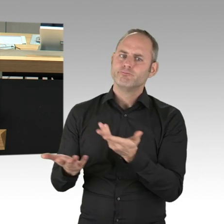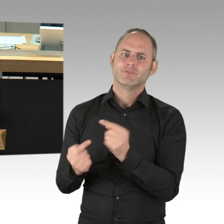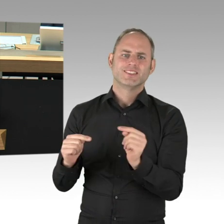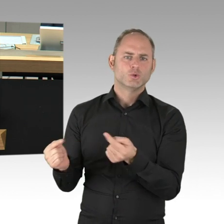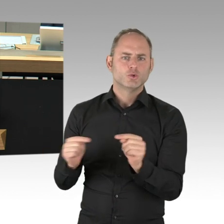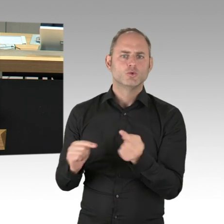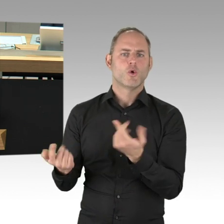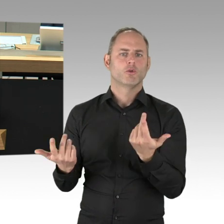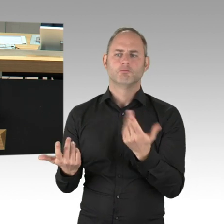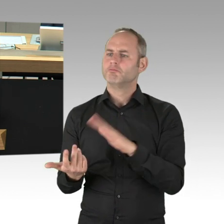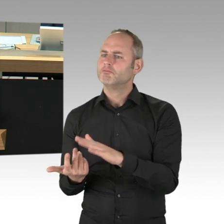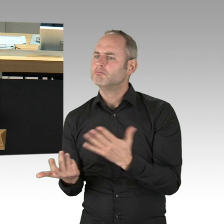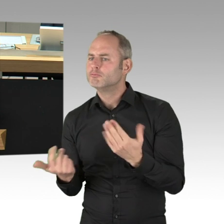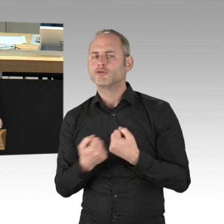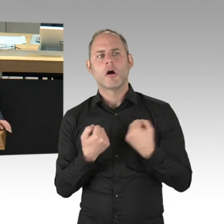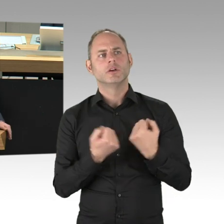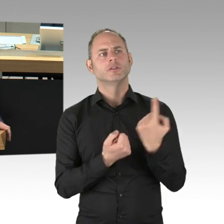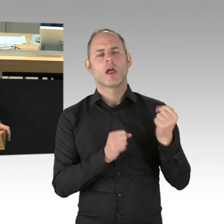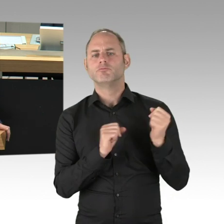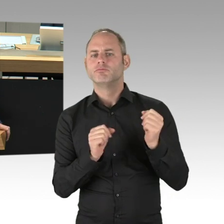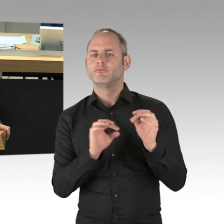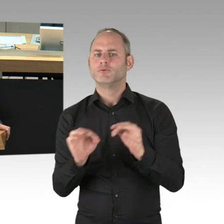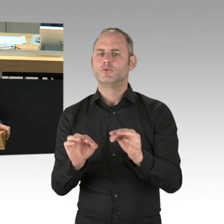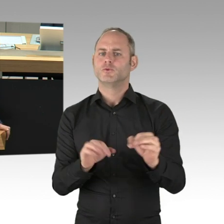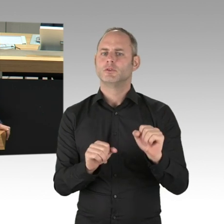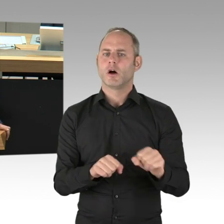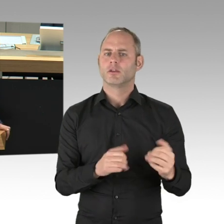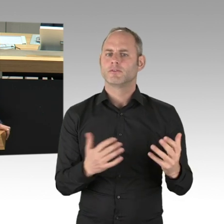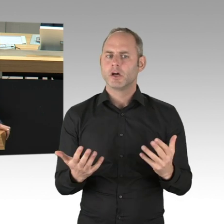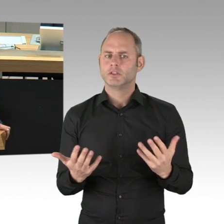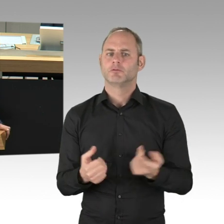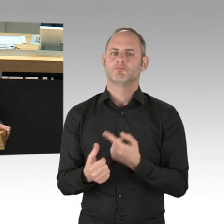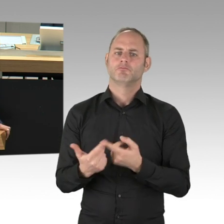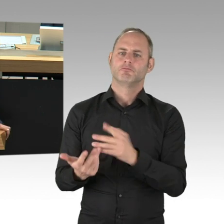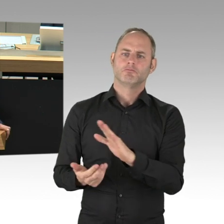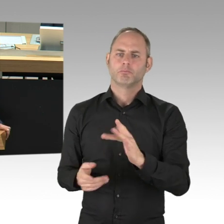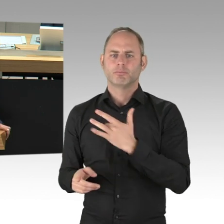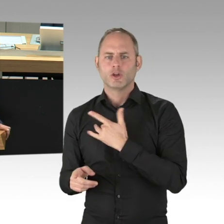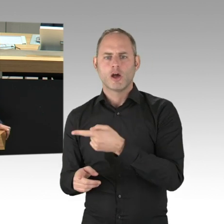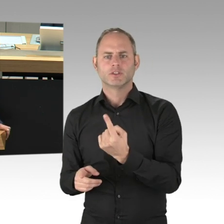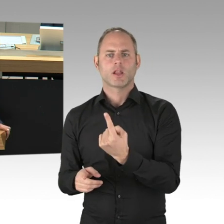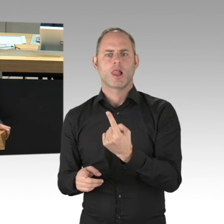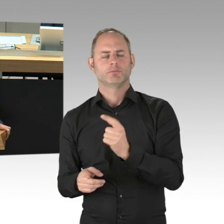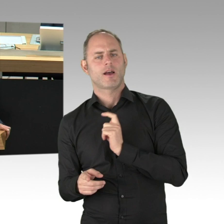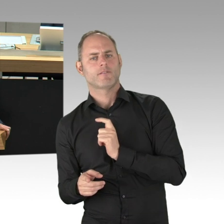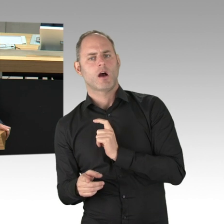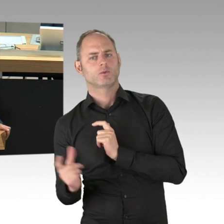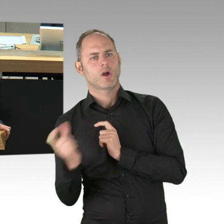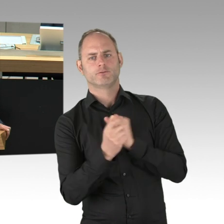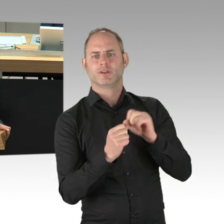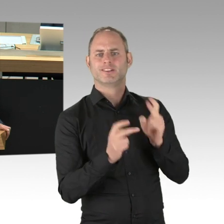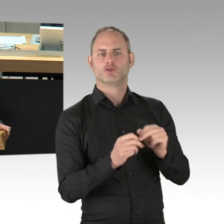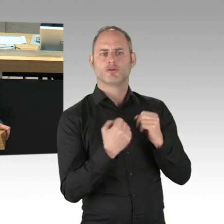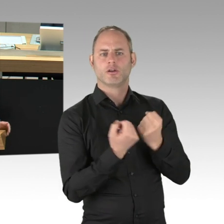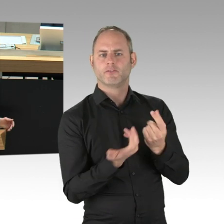Antisemitismus sensibilisiert werden? Meine Damen und Herren, Gespräche verhindern Missverständnisse, Gespräche klären auf und können